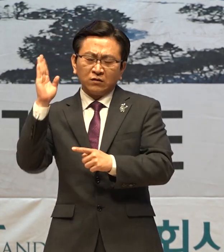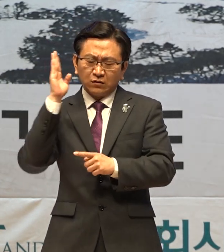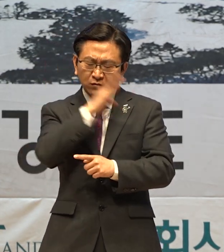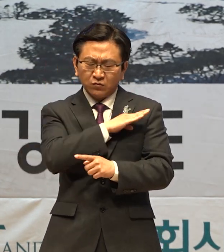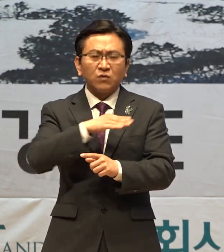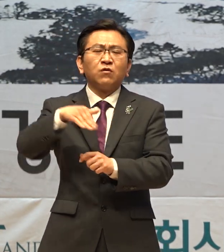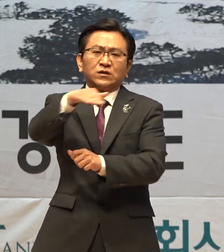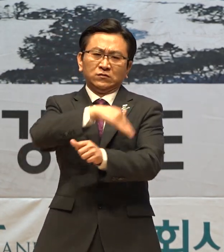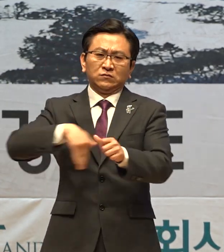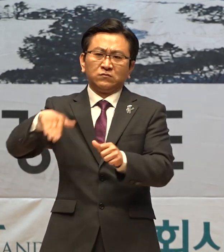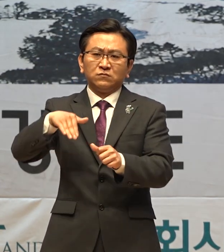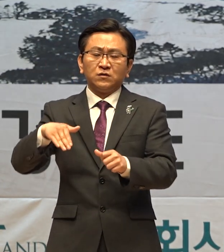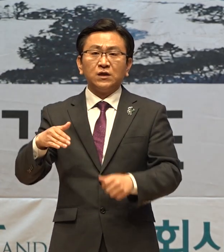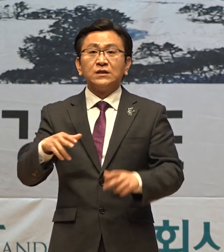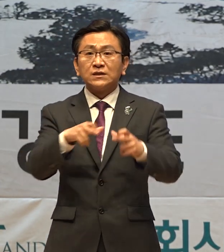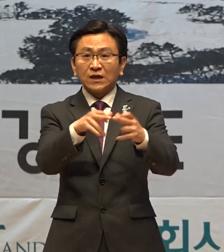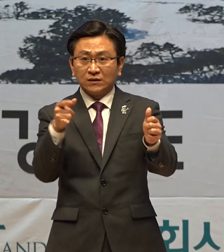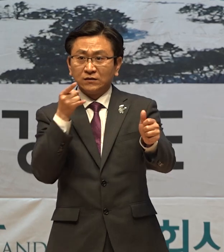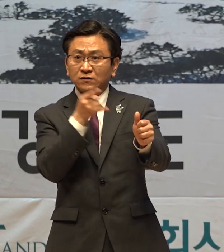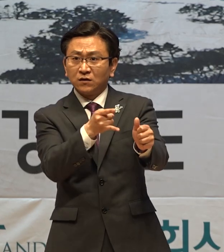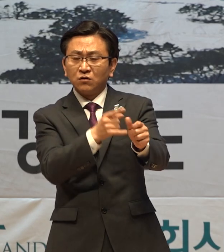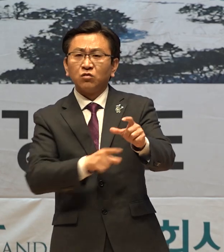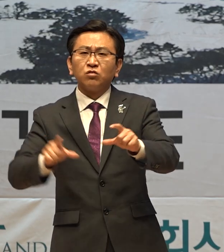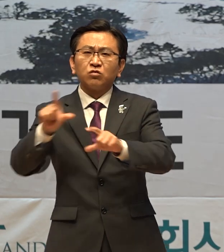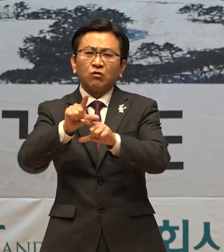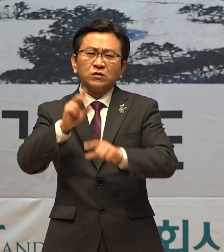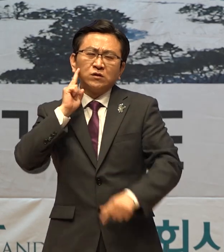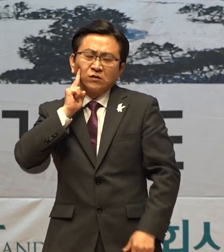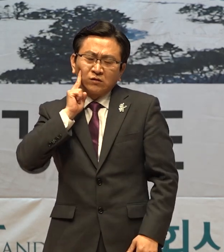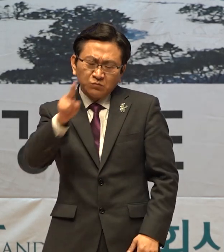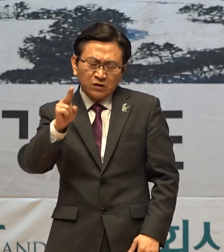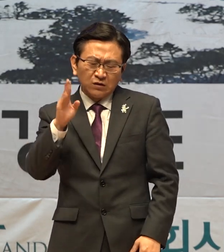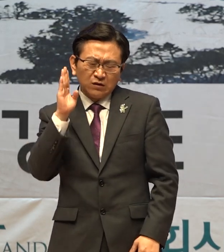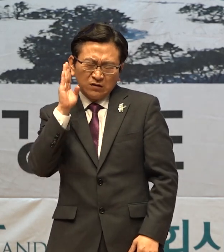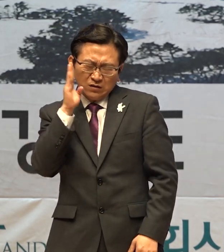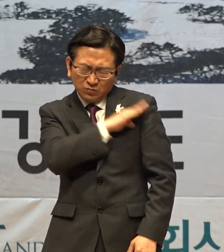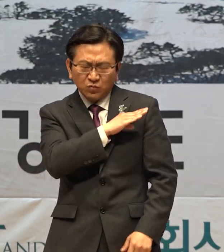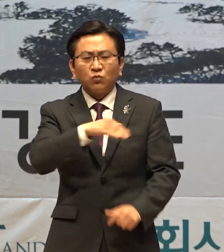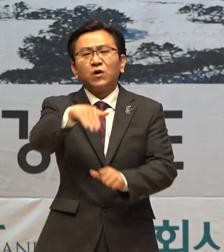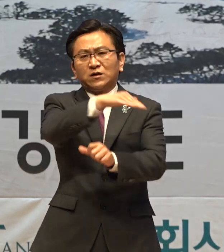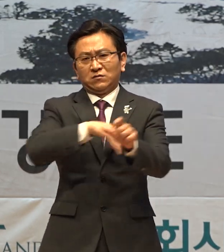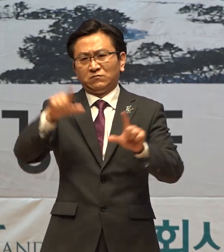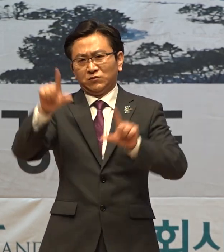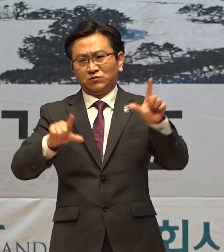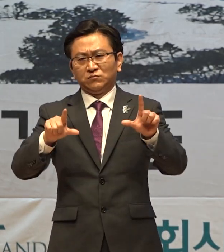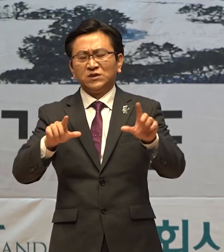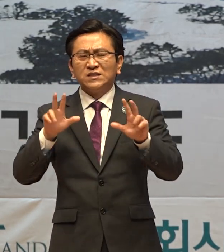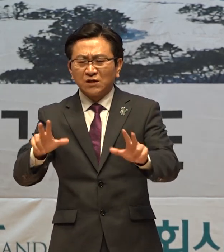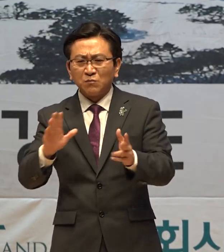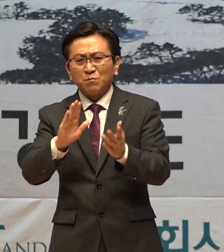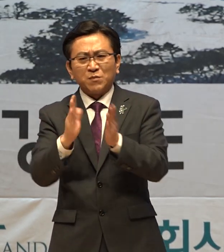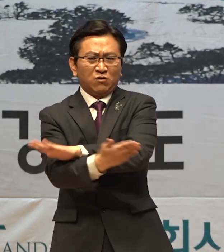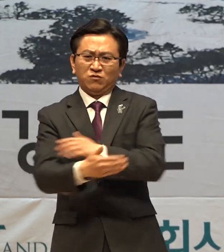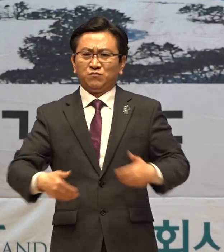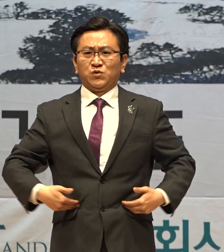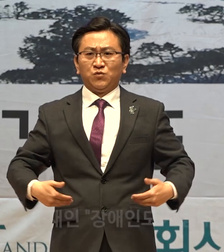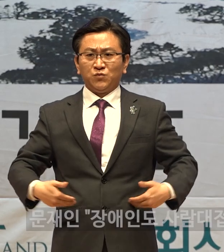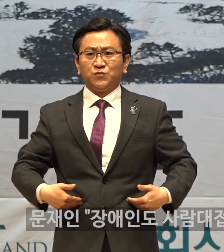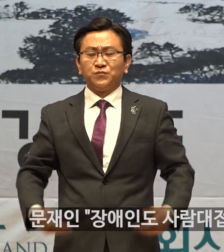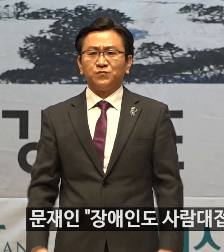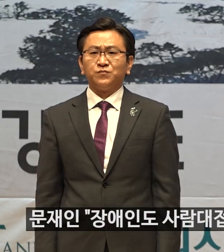대한민국. 장애인에게 더 혹독한 비정한 대한민국. 이제 바꿔야 하지 않겠습니까?